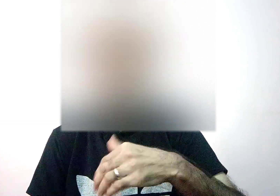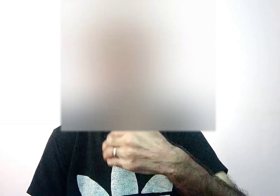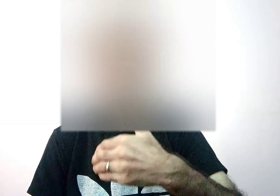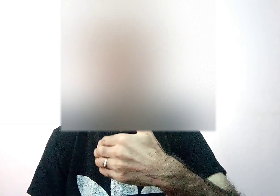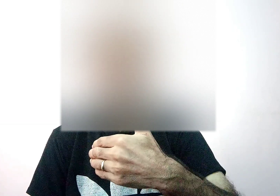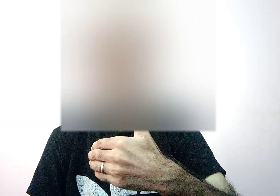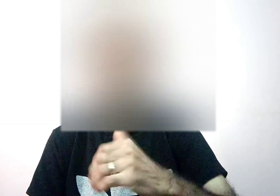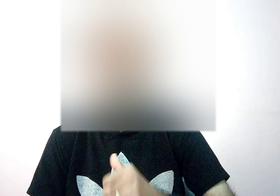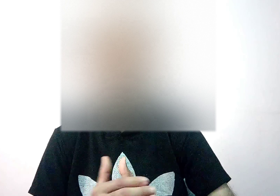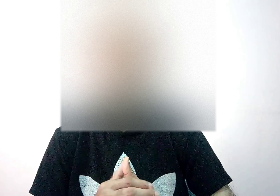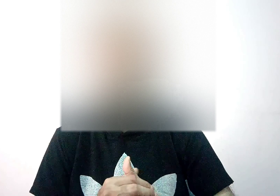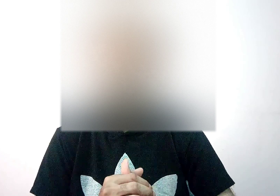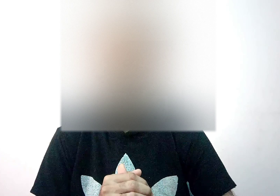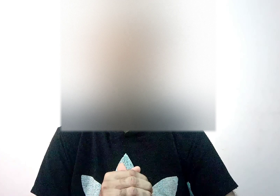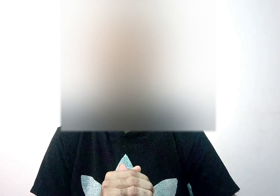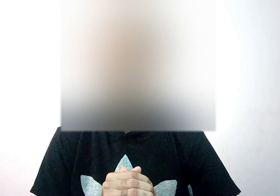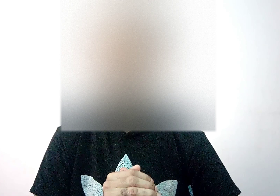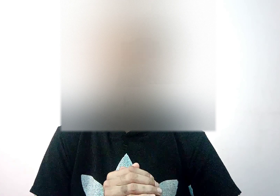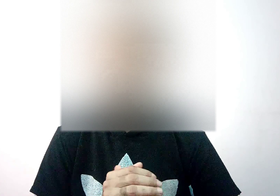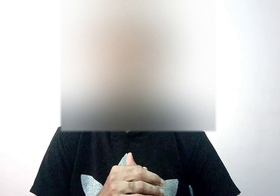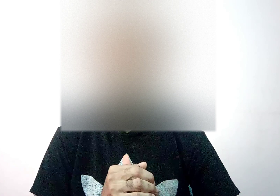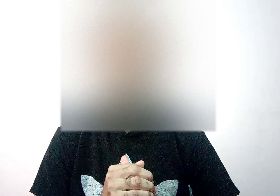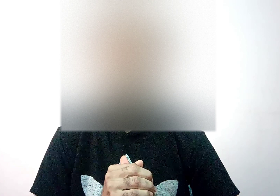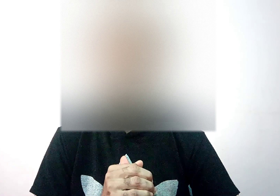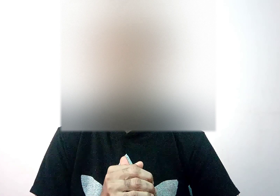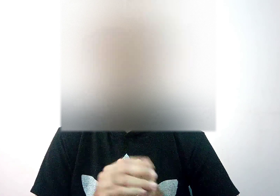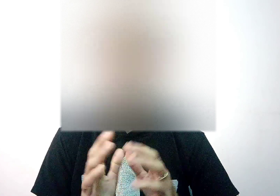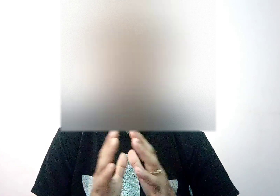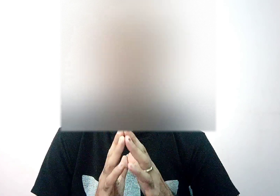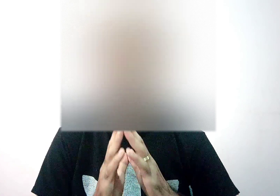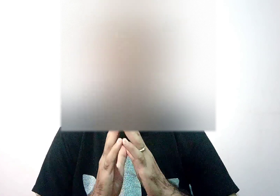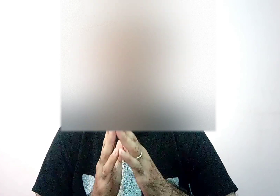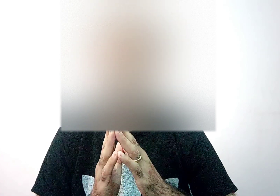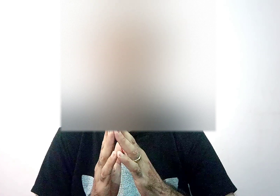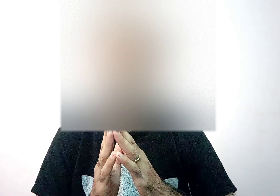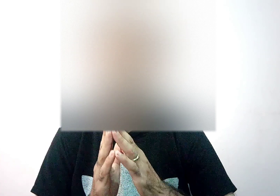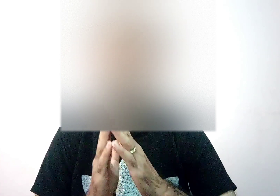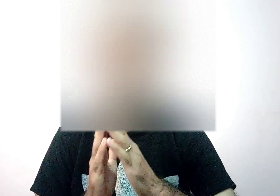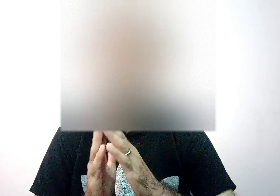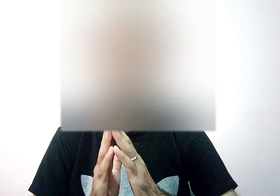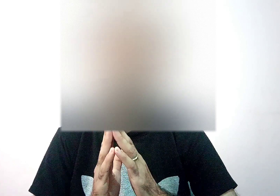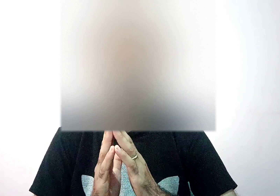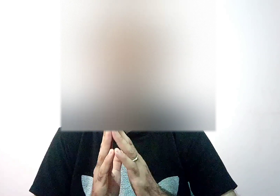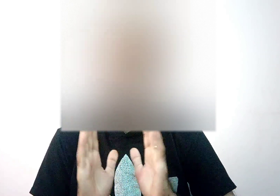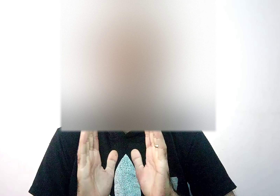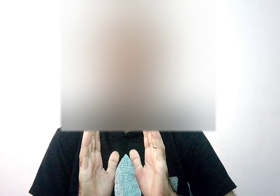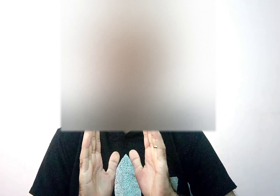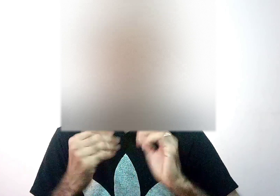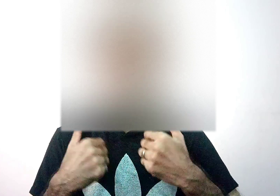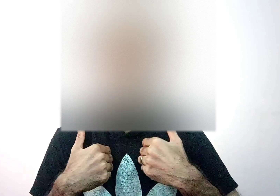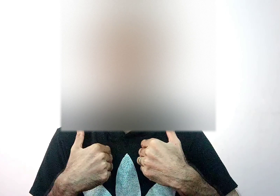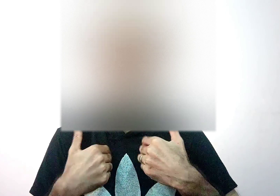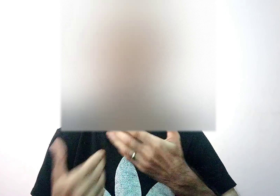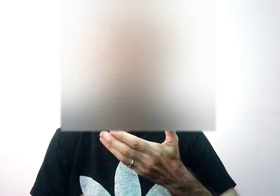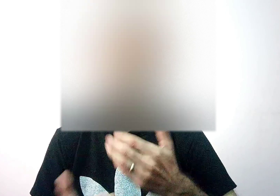احنا متابعين الشأن الاثيوبي وان شاء الله هنعرف السبب الاكيد، مع ان في اعتقادي ان